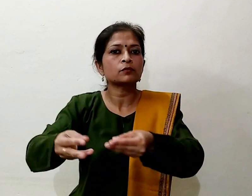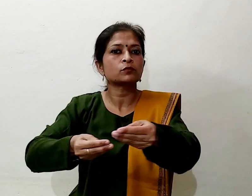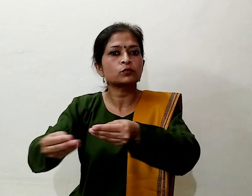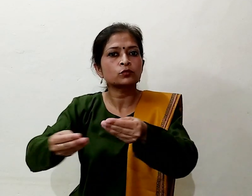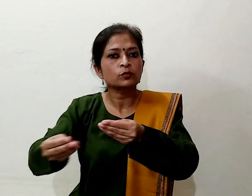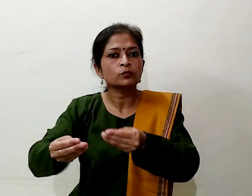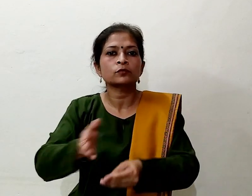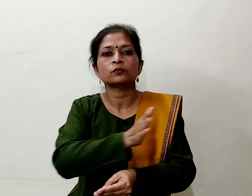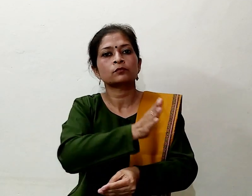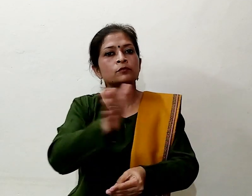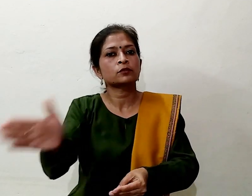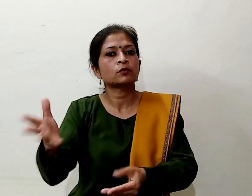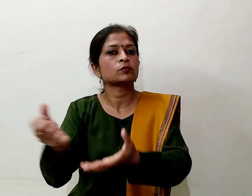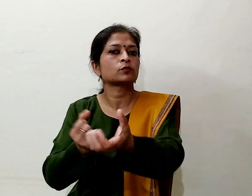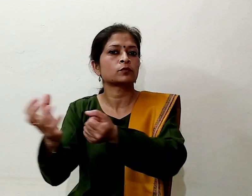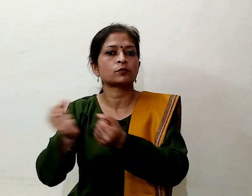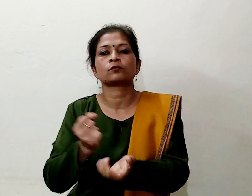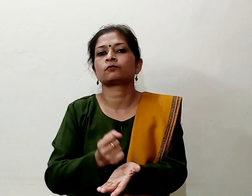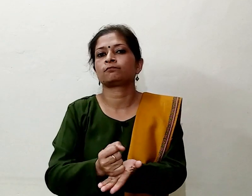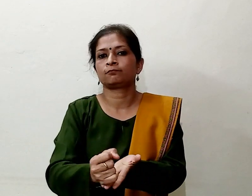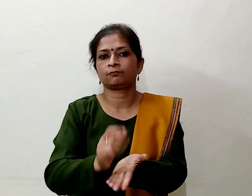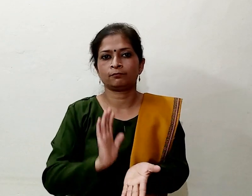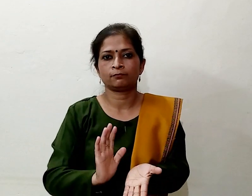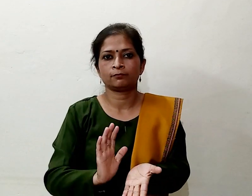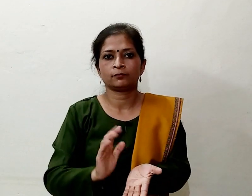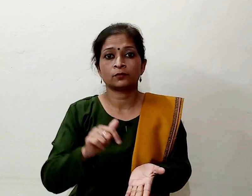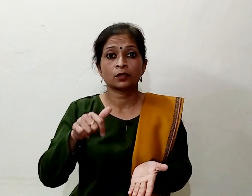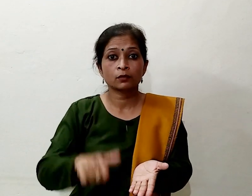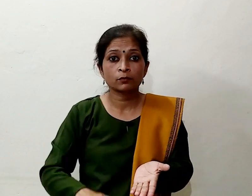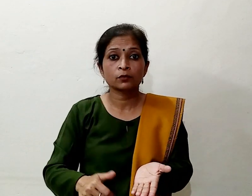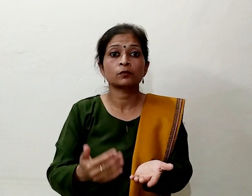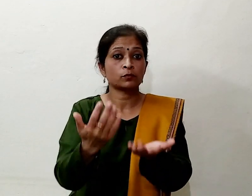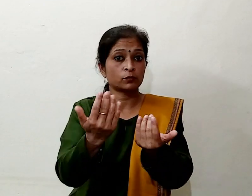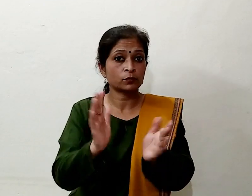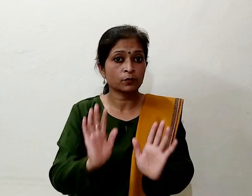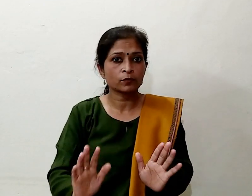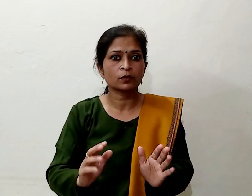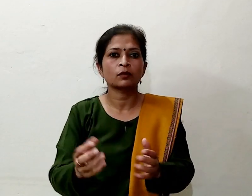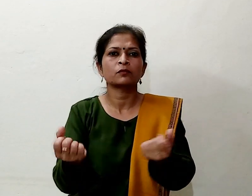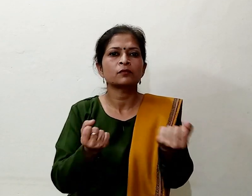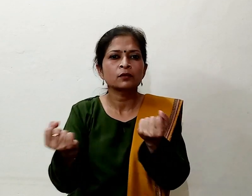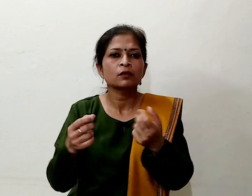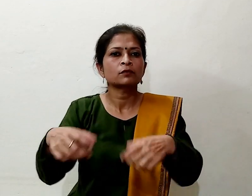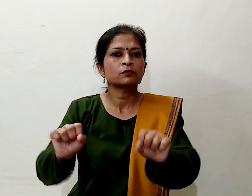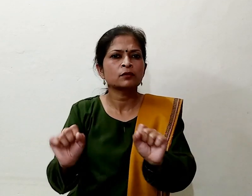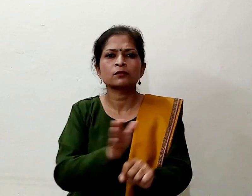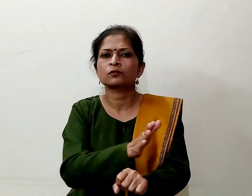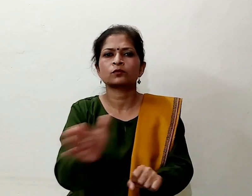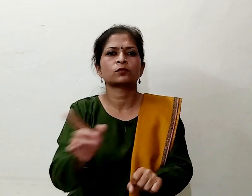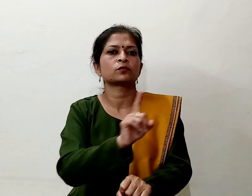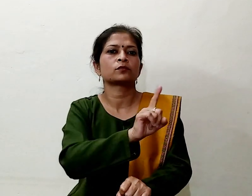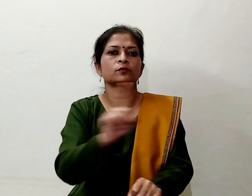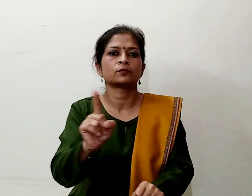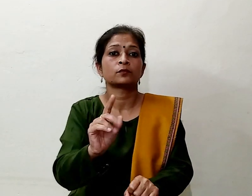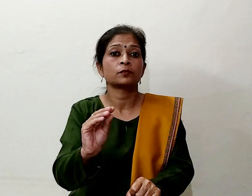खरीदारी करने का प्रयास करें जहां तक संभव हो वाहन का इस्तिमाल ना करें अपनी नस्दी की